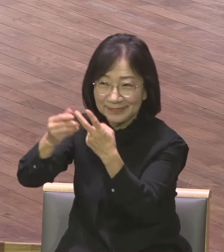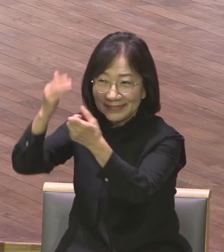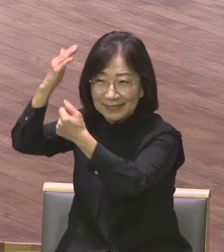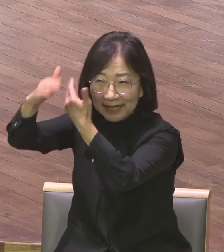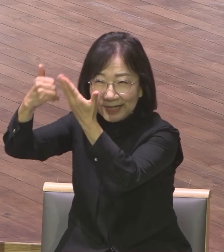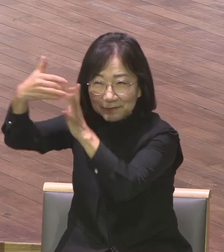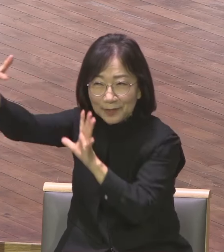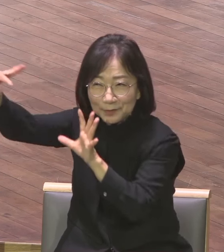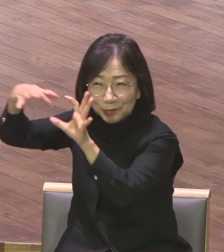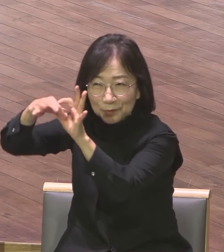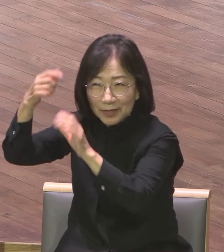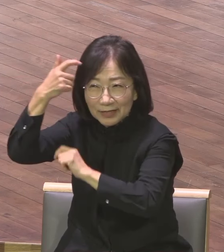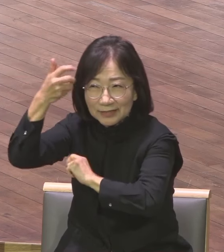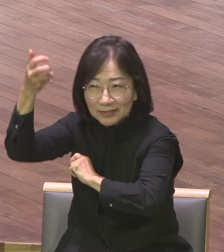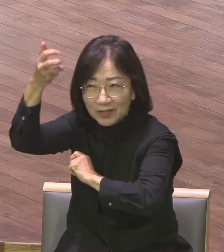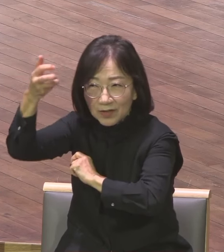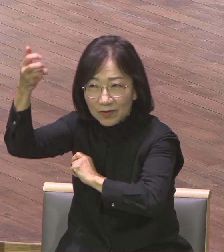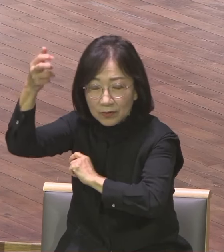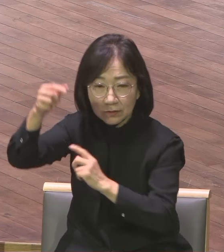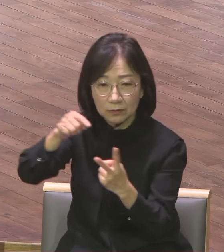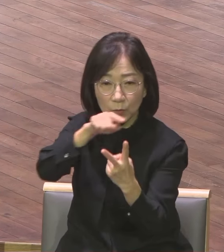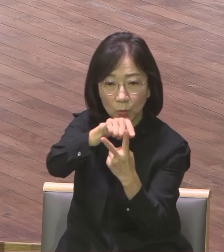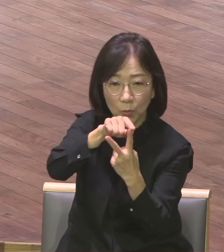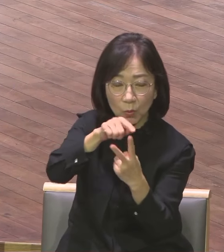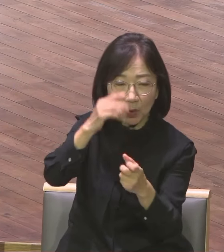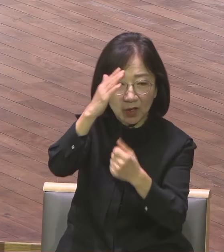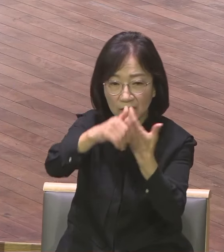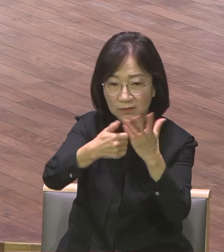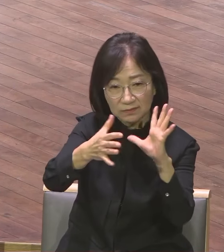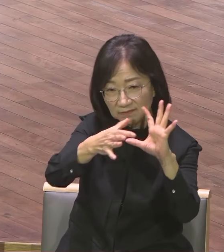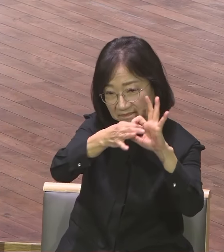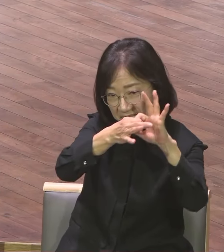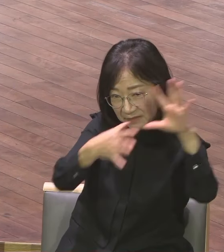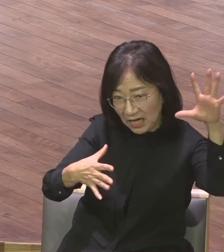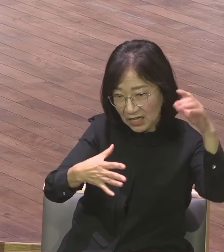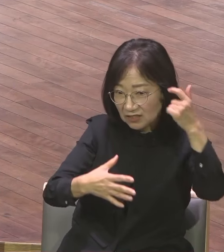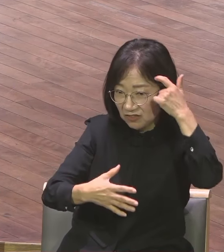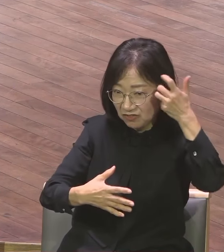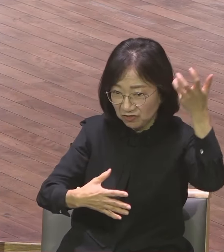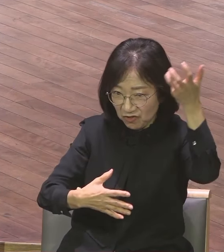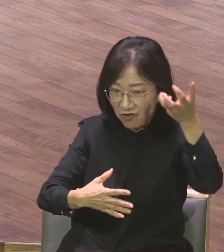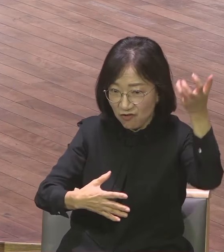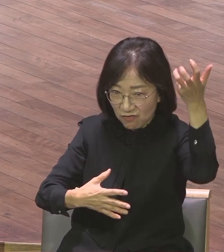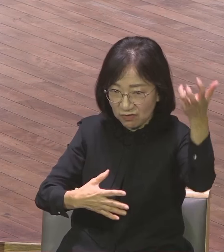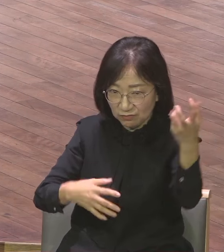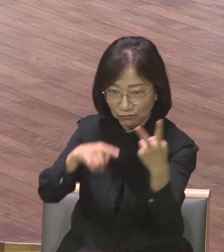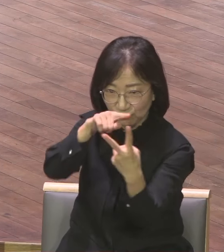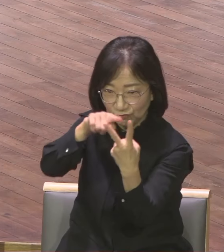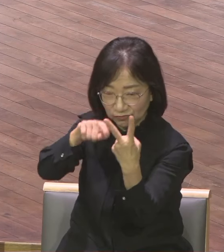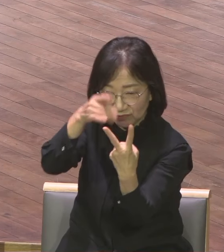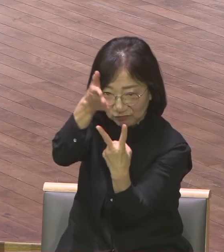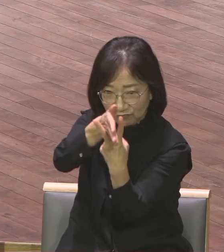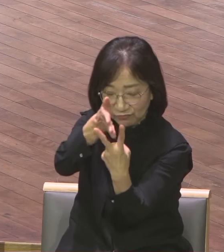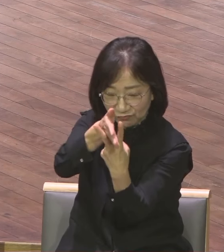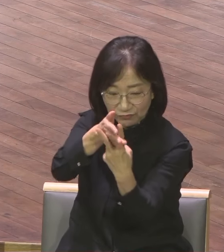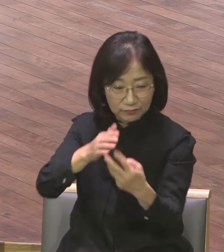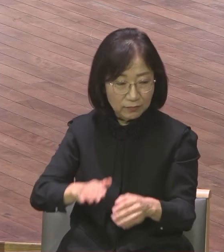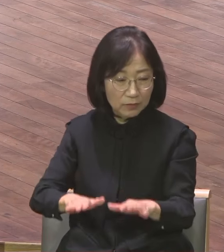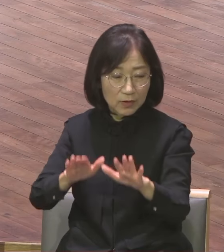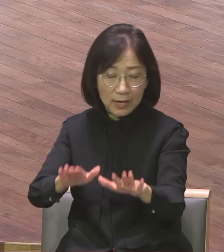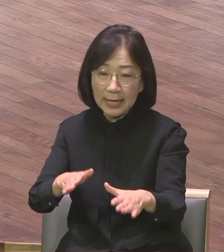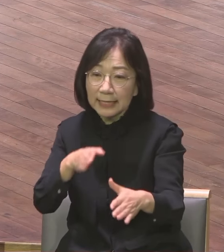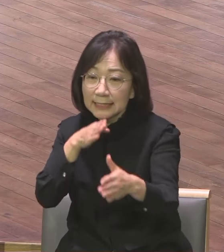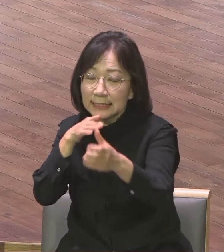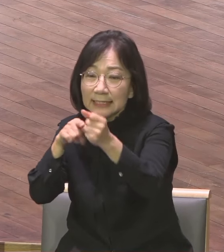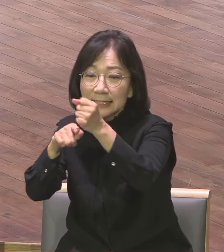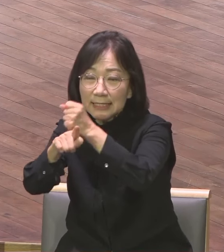하나님께 속하지 못한 영이 있어요. 하나님께 속한 영. 자, 쉽게 말하면 육체를 보면 진리의 영이